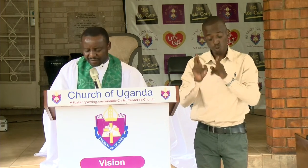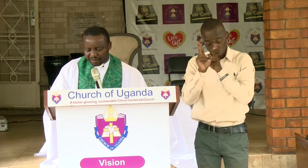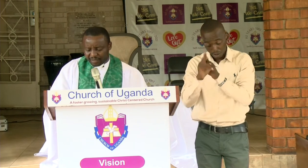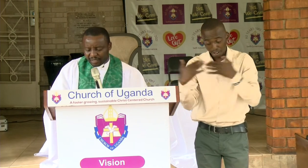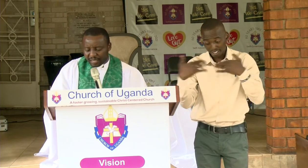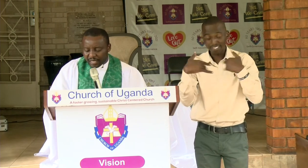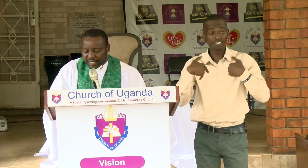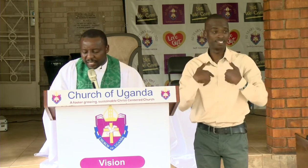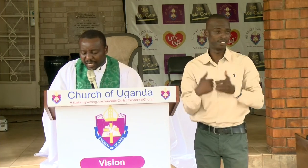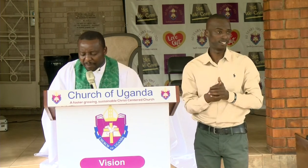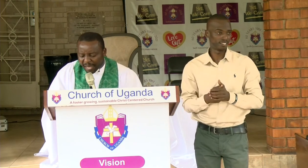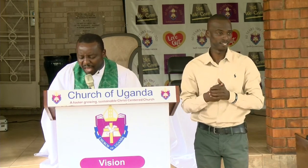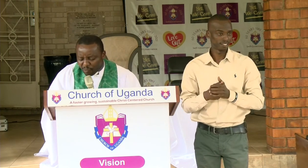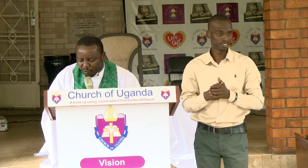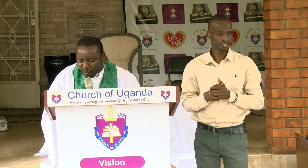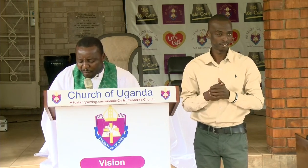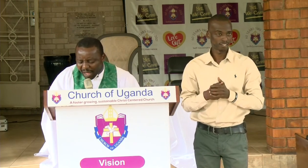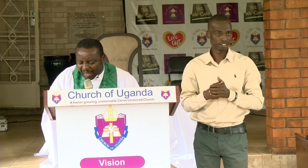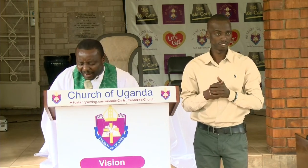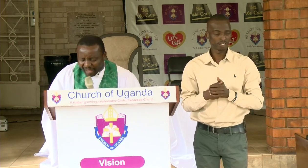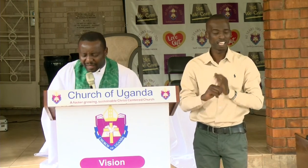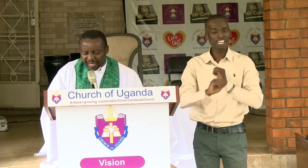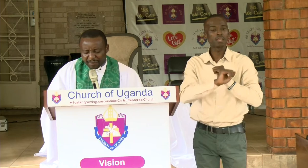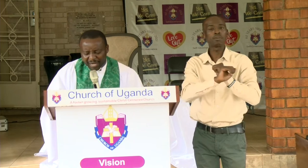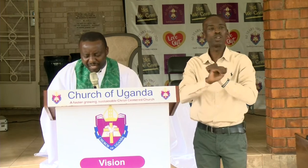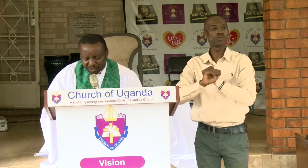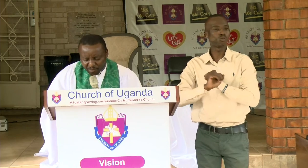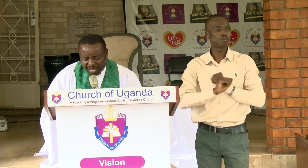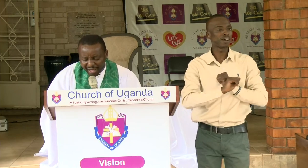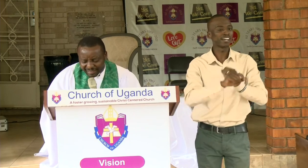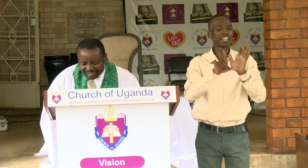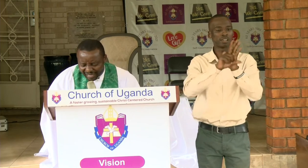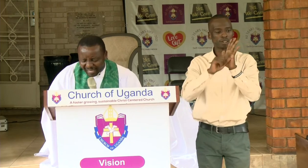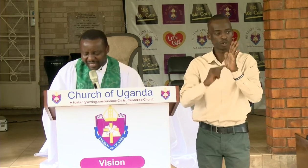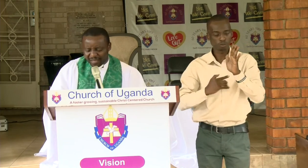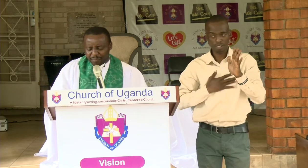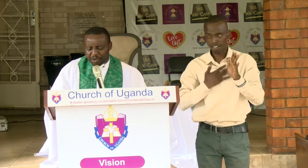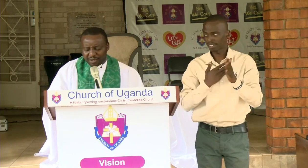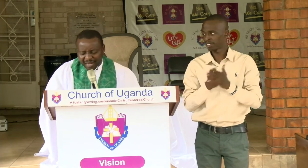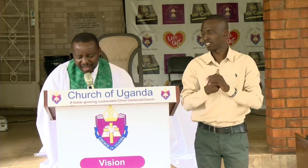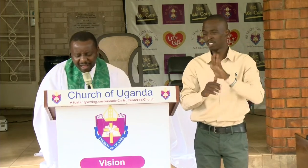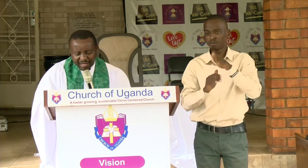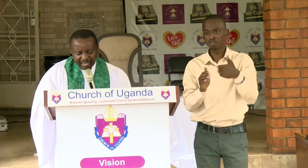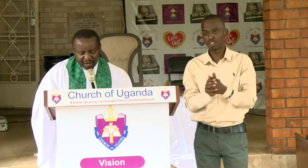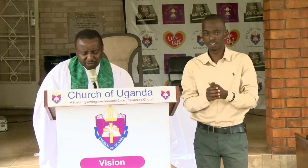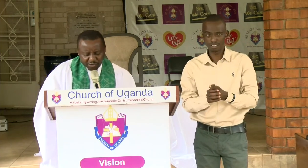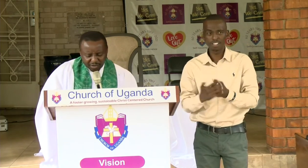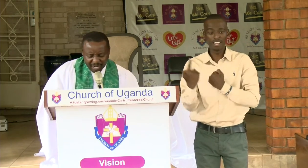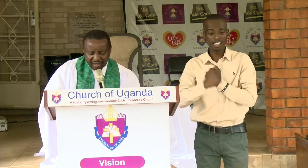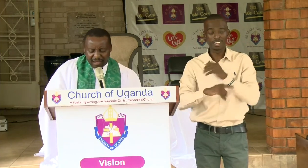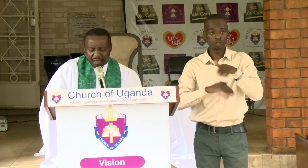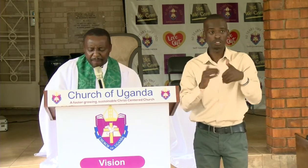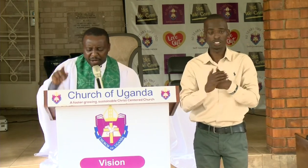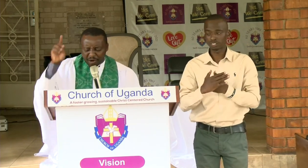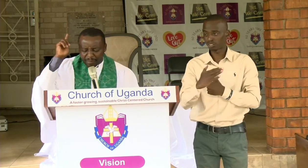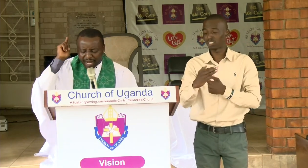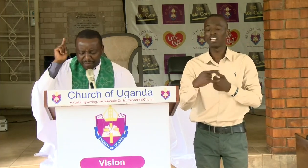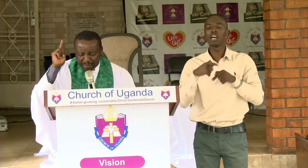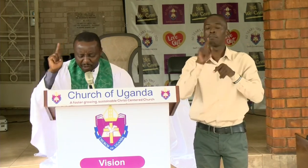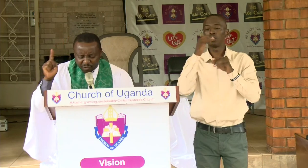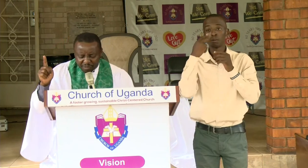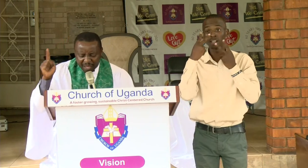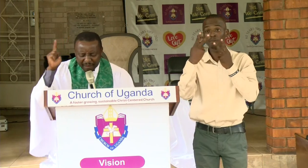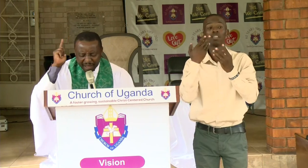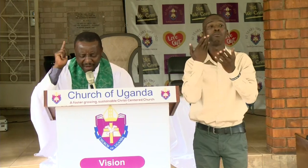bandintidde ne beekuumanga ebiragiro byange byonna ennaku zonna balyoke